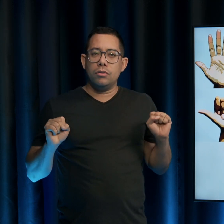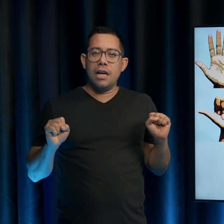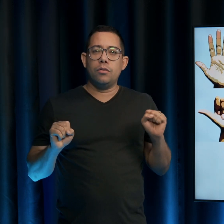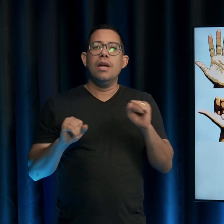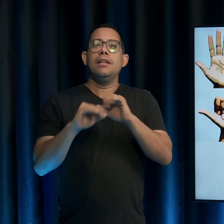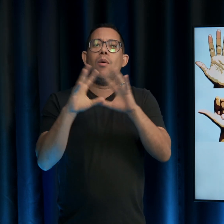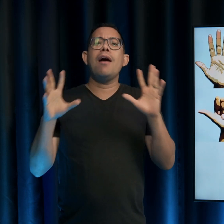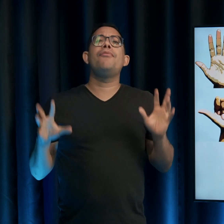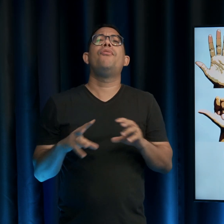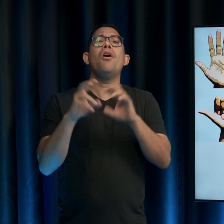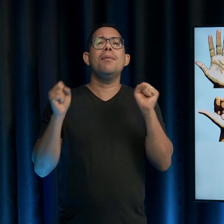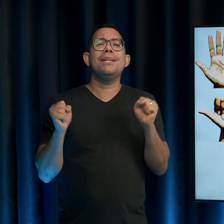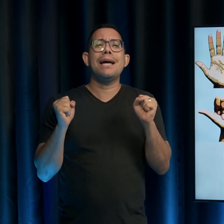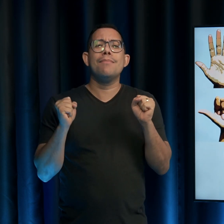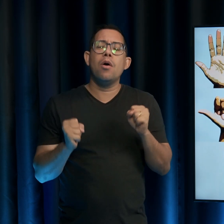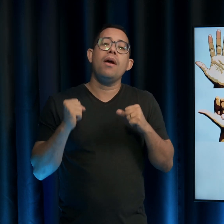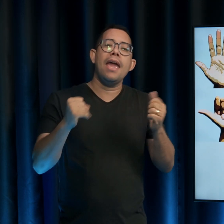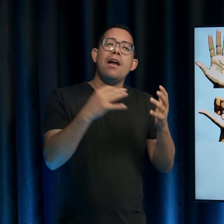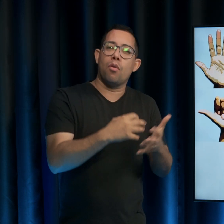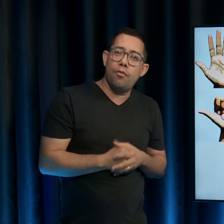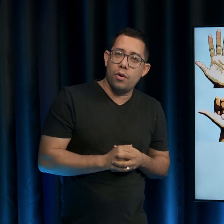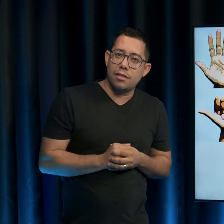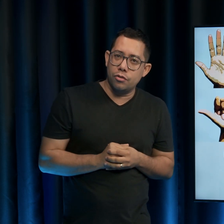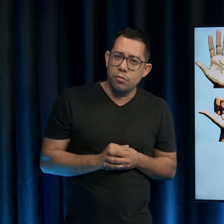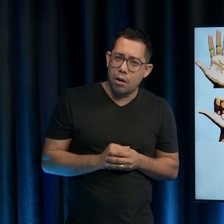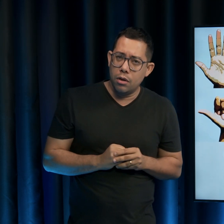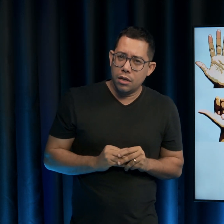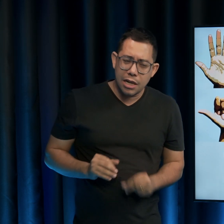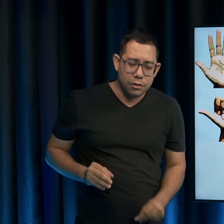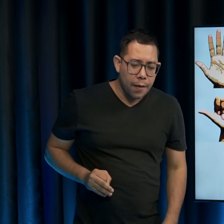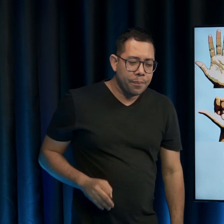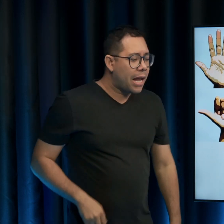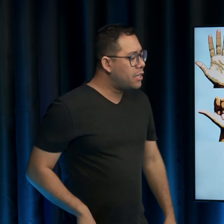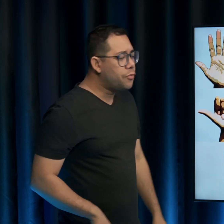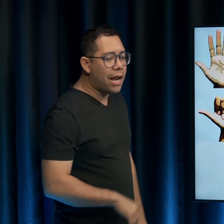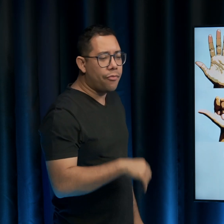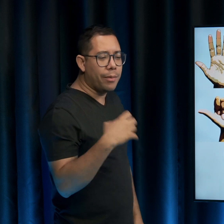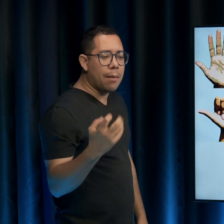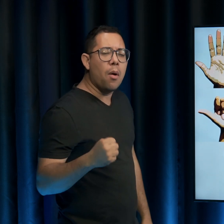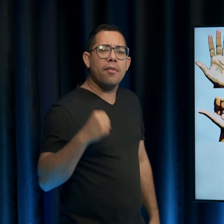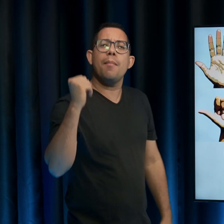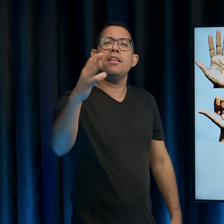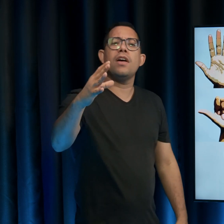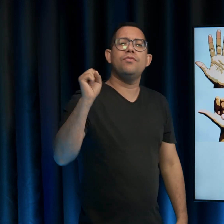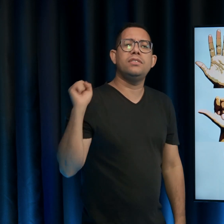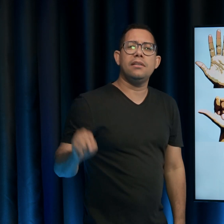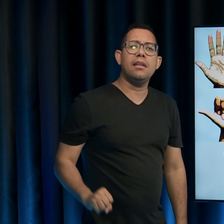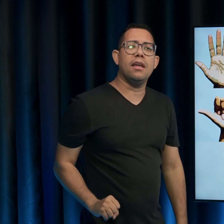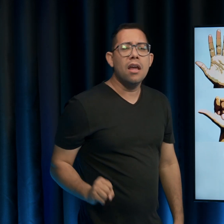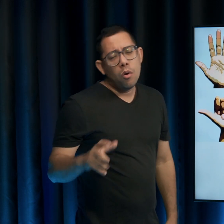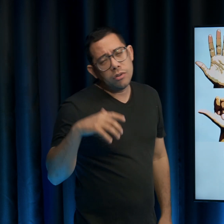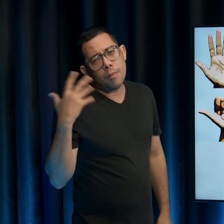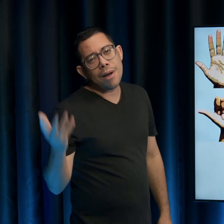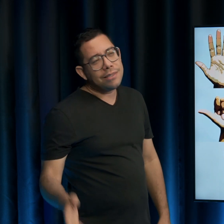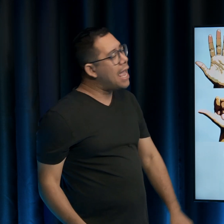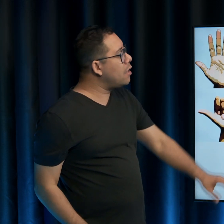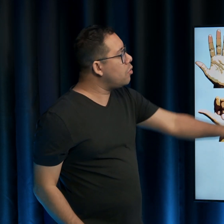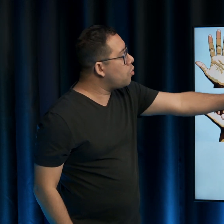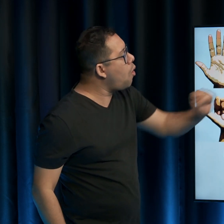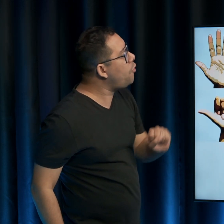certo? Então, a forma da mão é a configuração de mão, certo? A gente fala a forma da mão para ficar mais fácil você entender. O termo mais técnico,